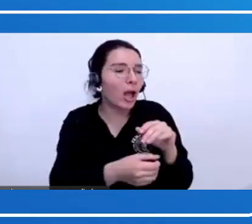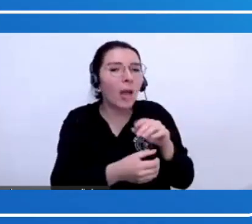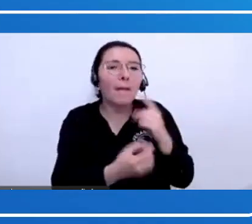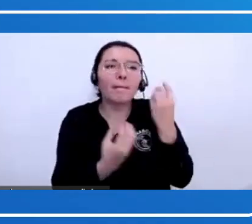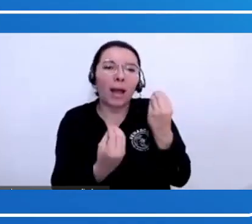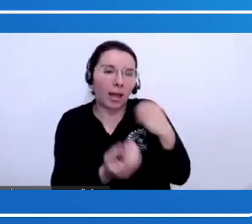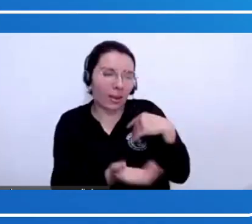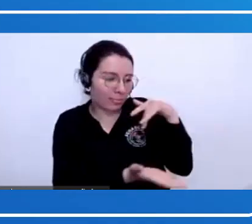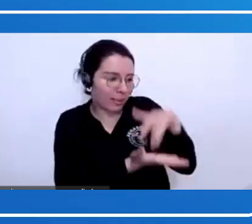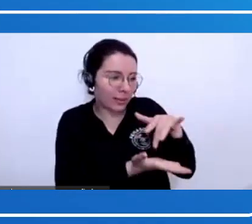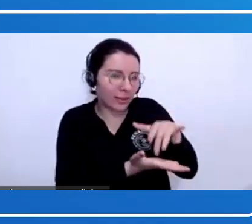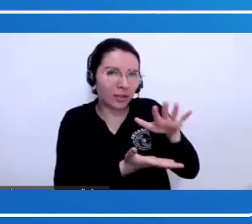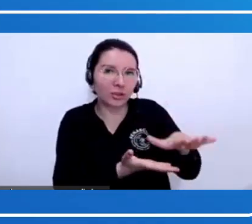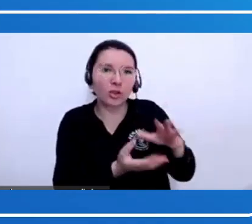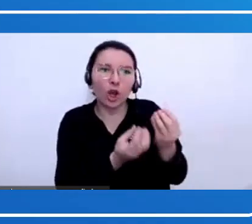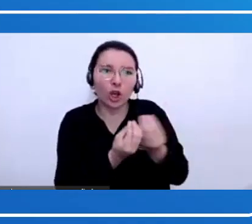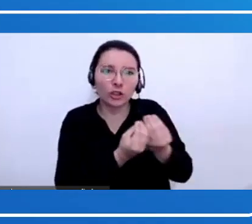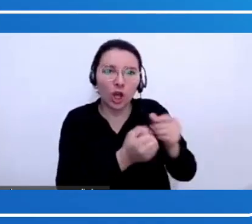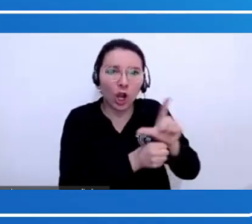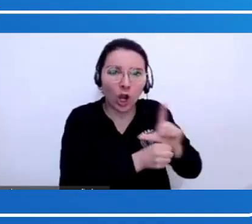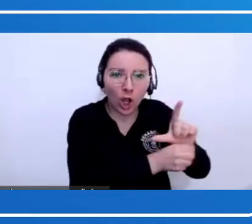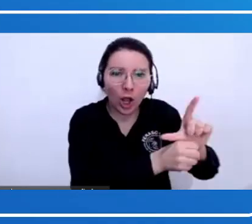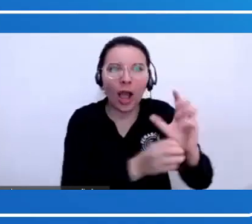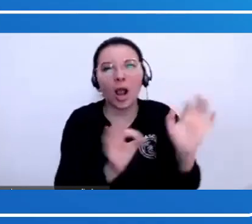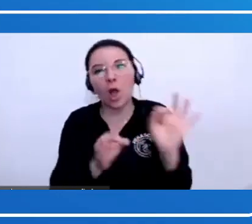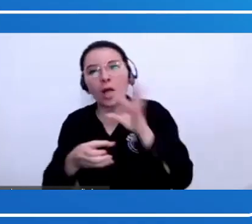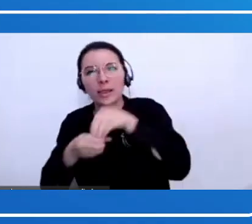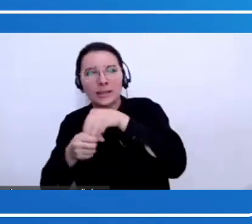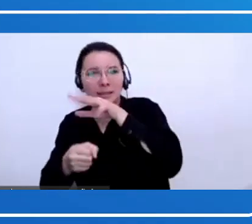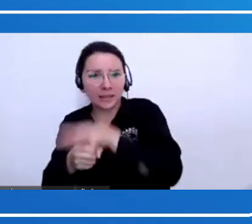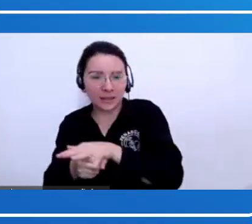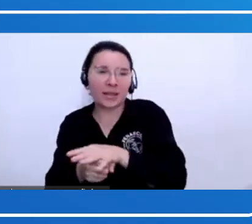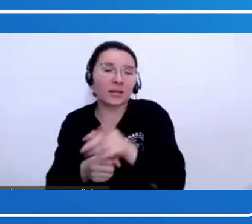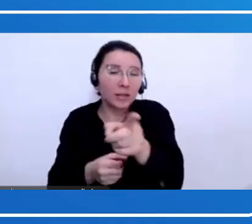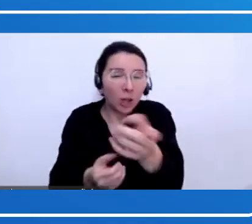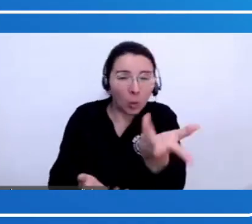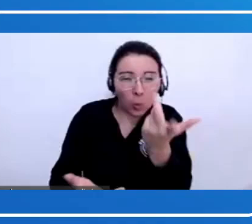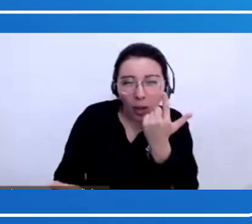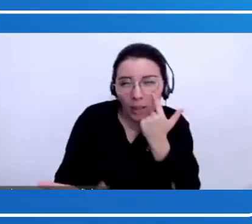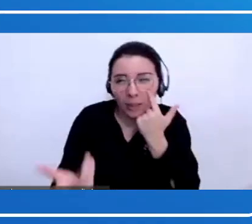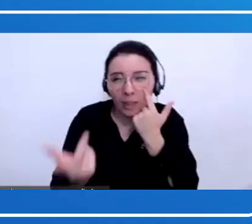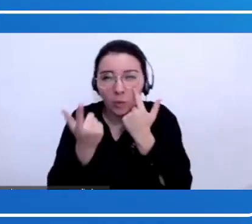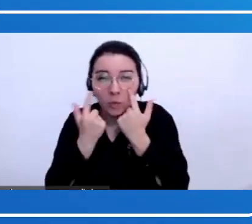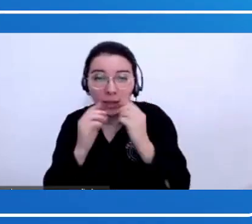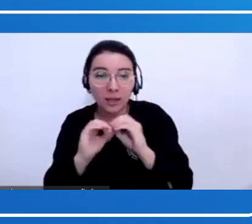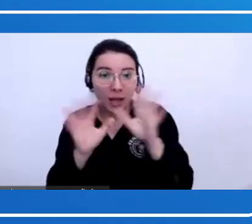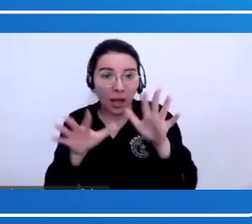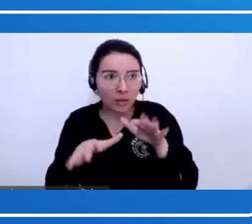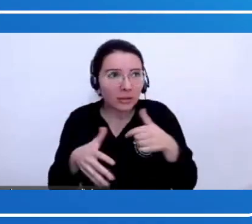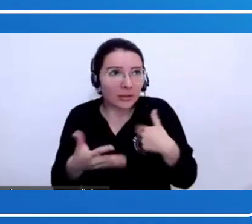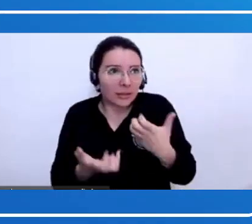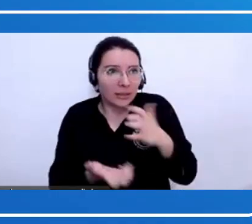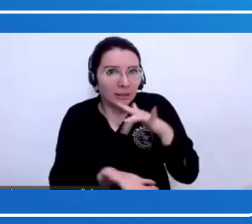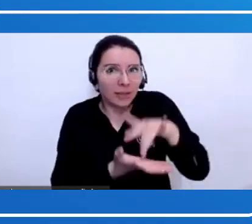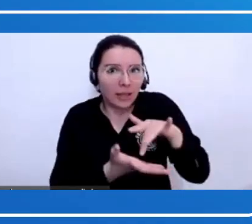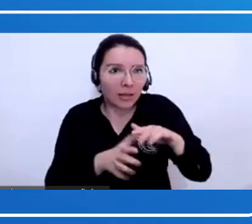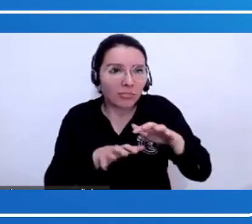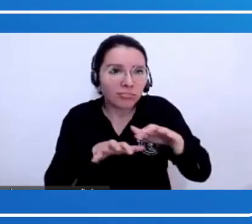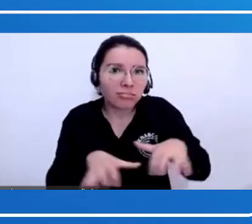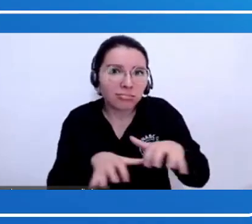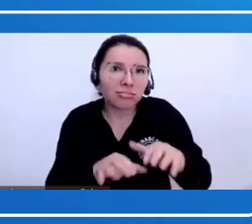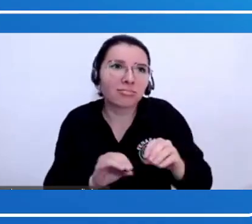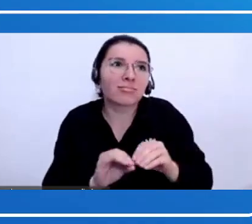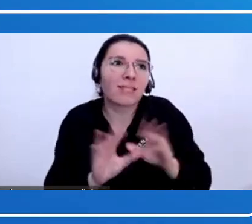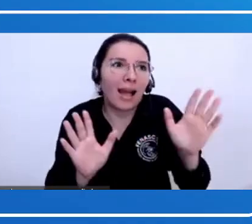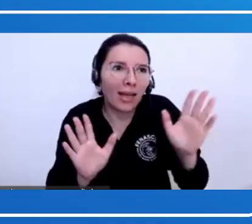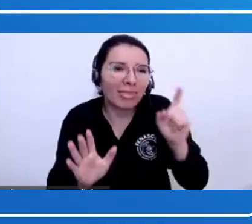en este momento, como ustedes lo han mencionado, todo este ejercicio requiere de algunos elementos rigurosos, tanto